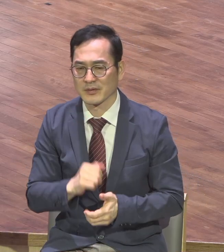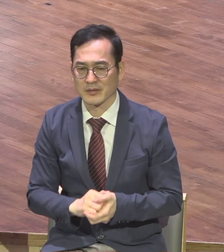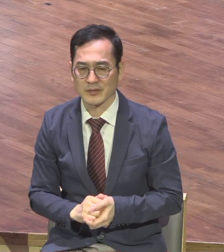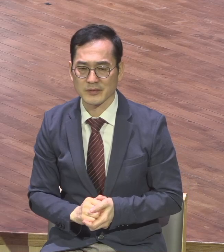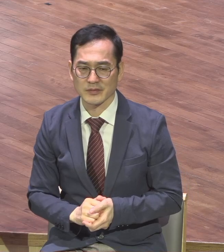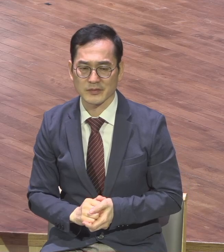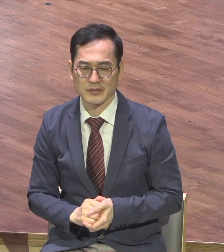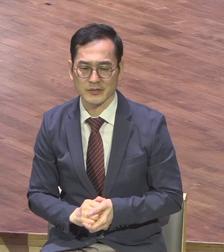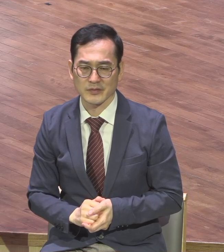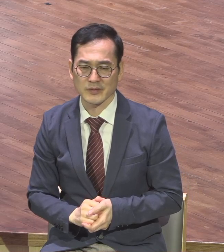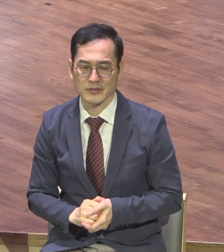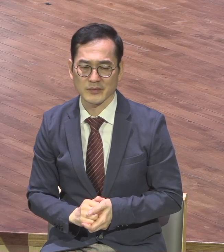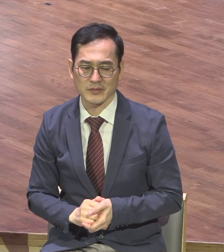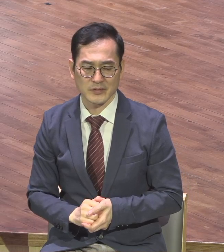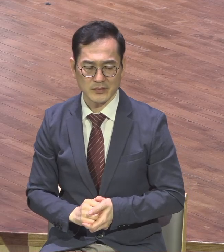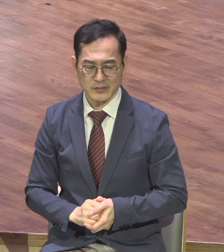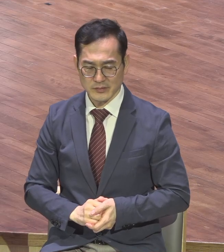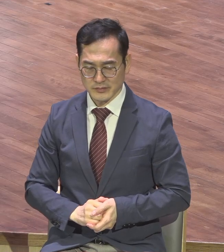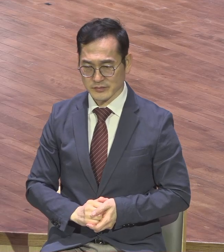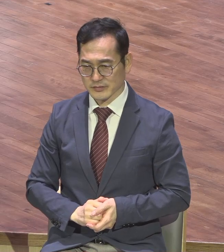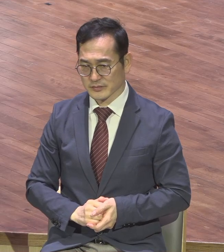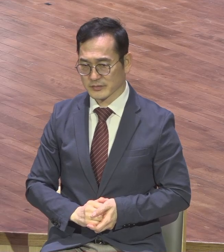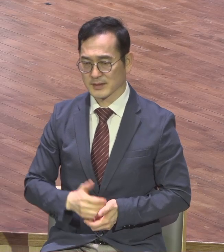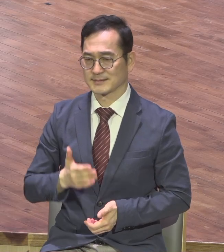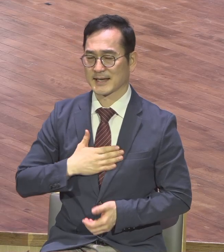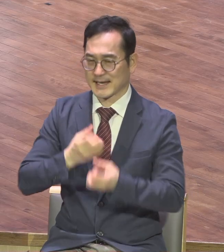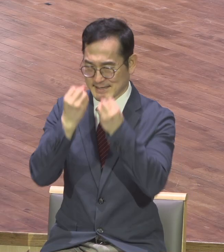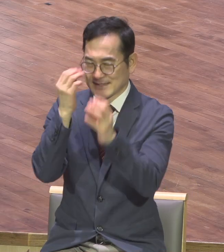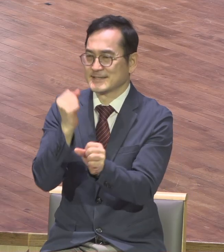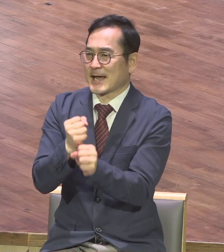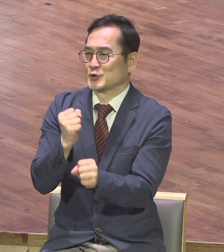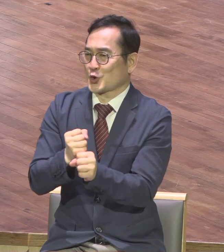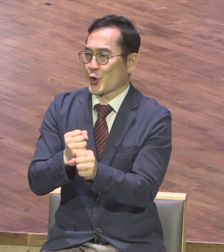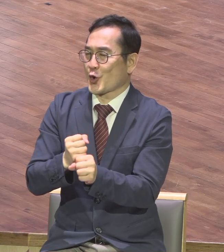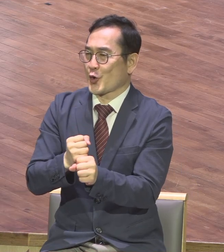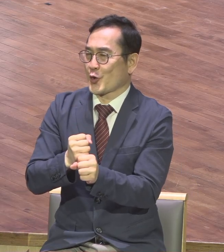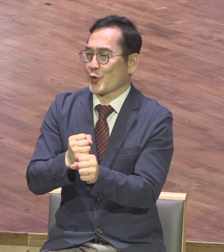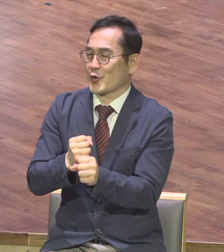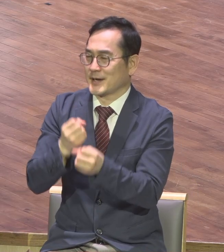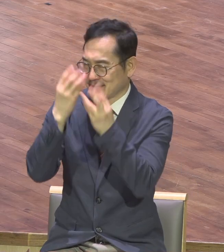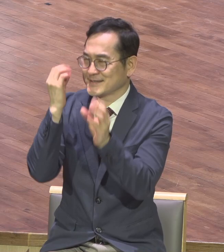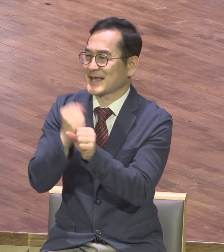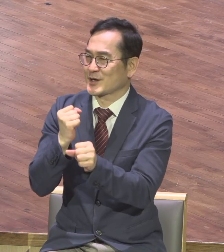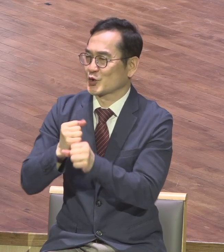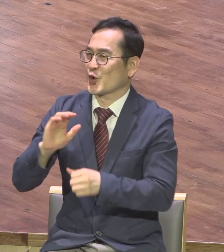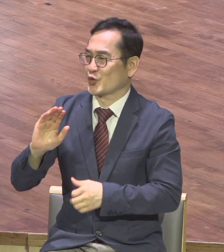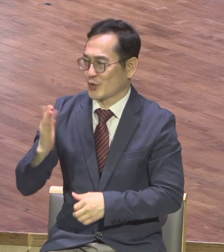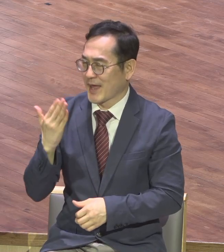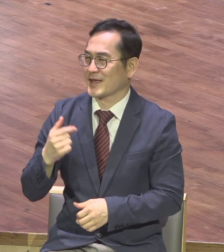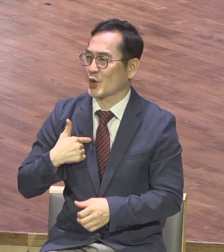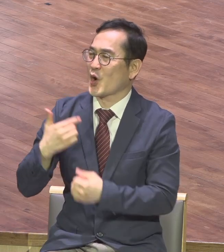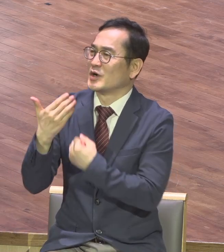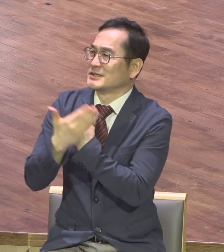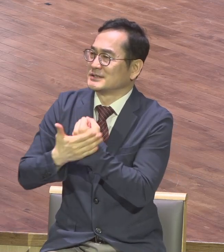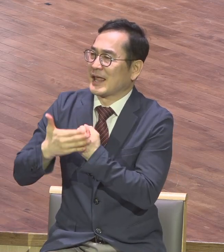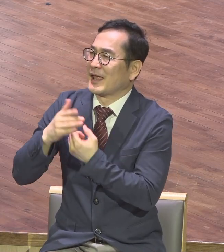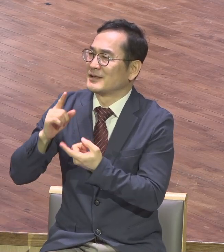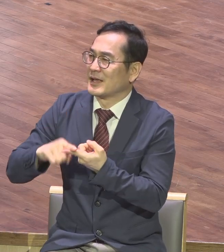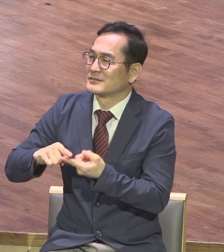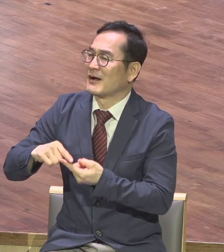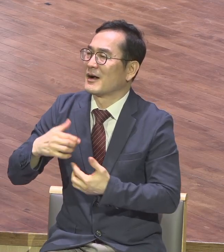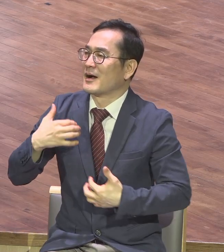많은 분들이 내가 재창조되었다는 은혜의 이 가치를 놓치고 산다